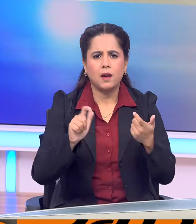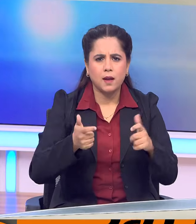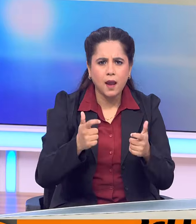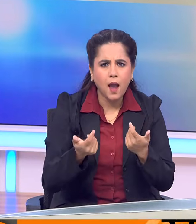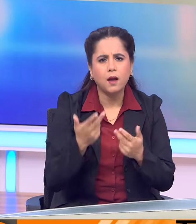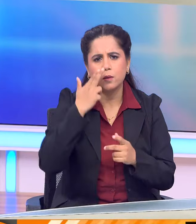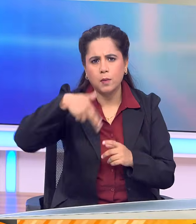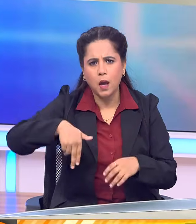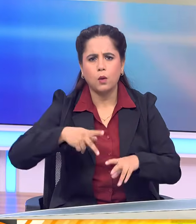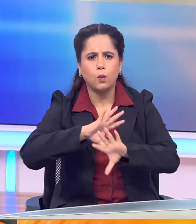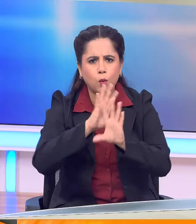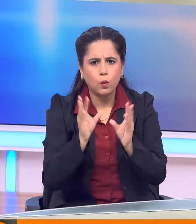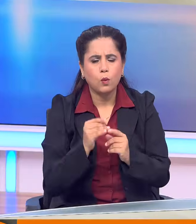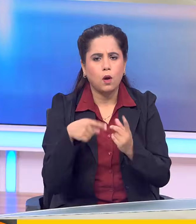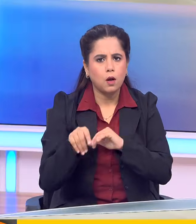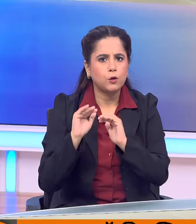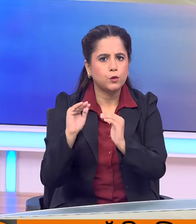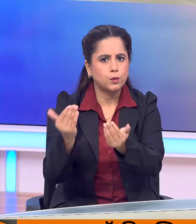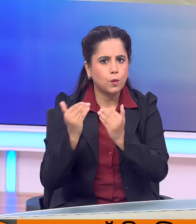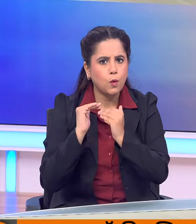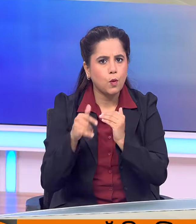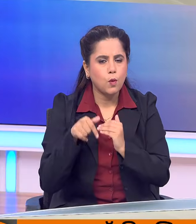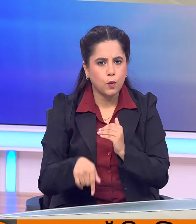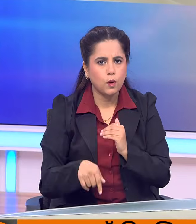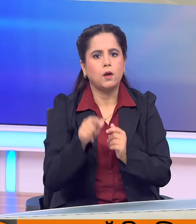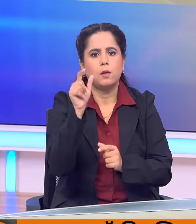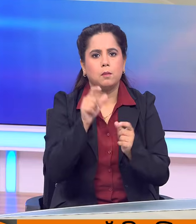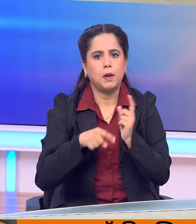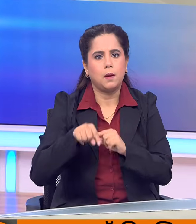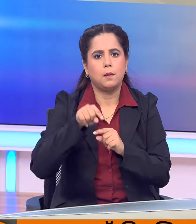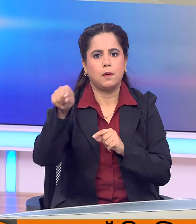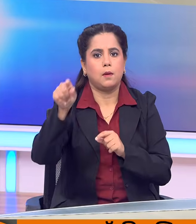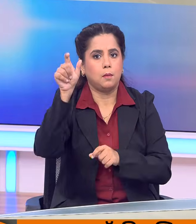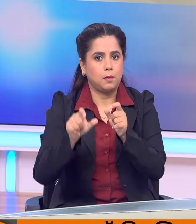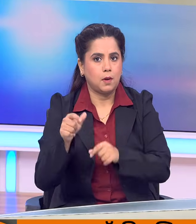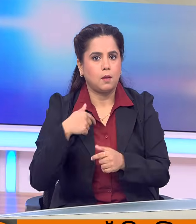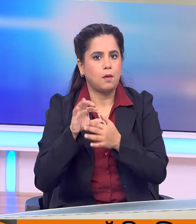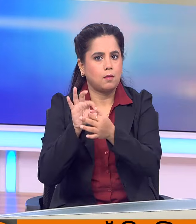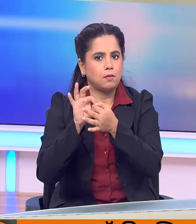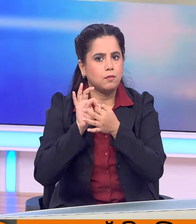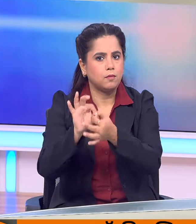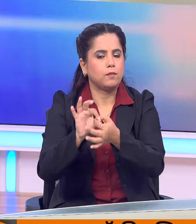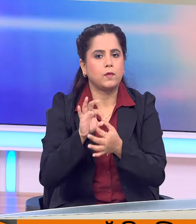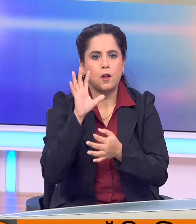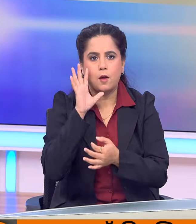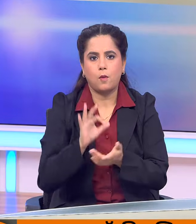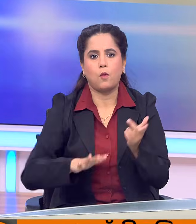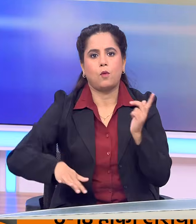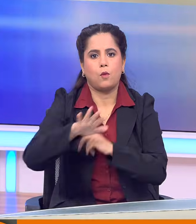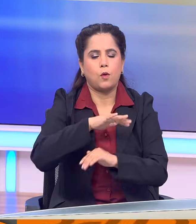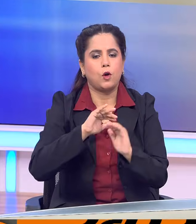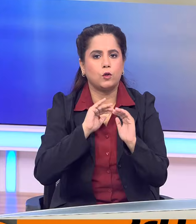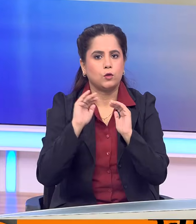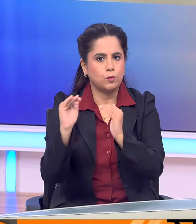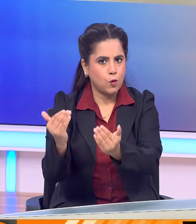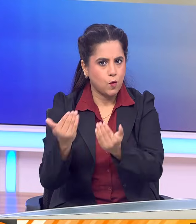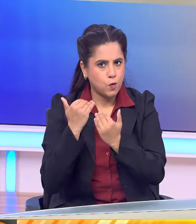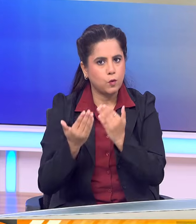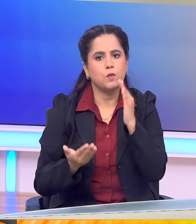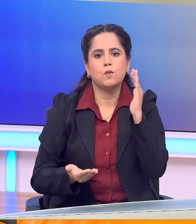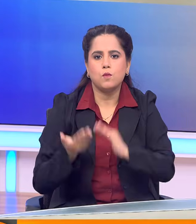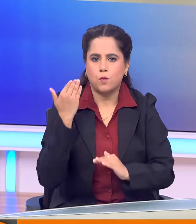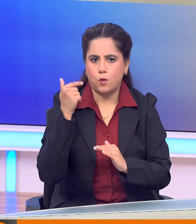के बीच आपसी संबंधों यानी पीपल टू पीपल टाइज जैसे प्रमुख क्षेत्रों में सहयोग को और